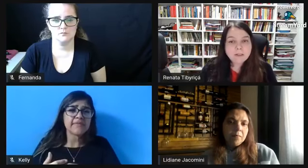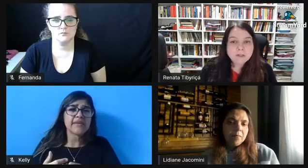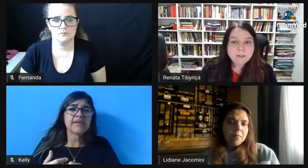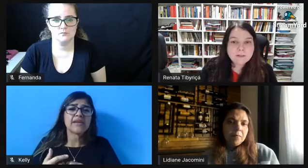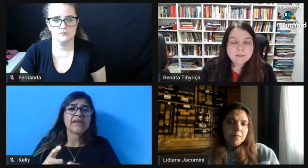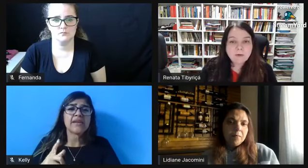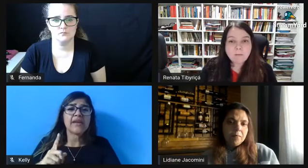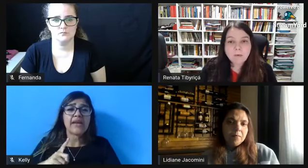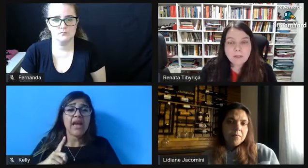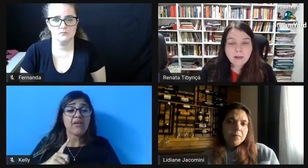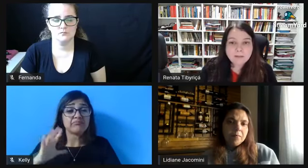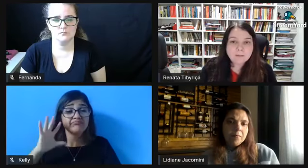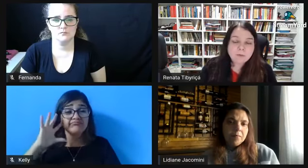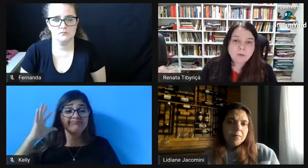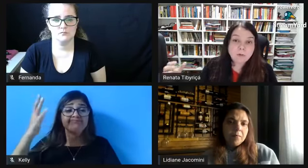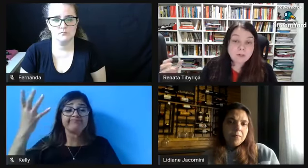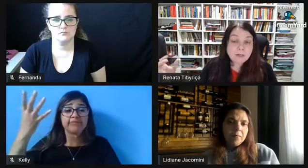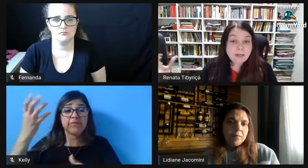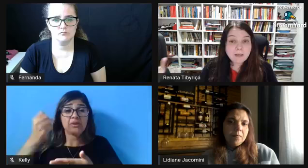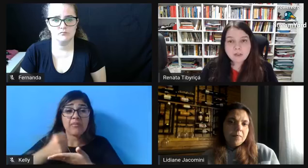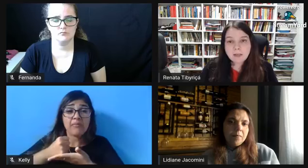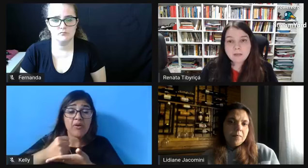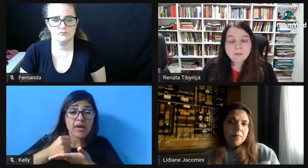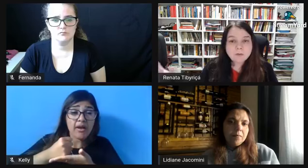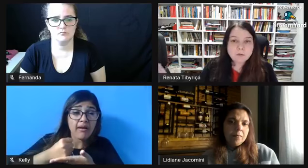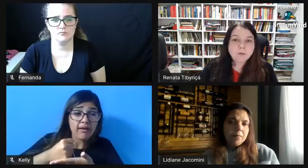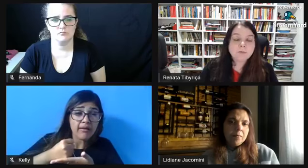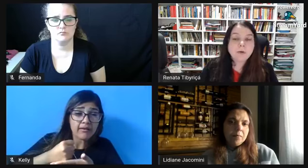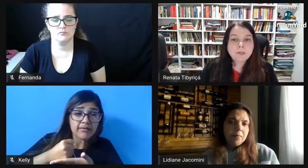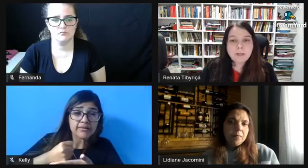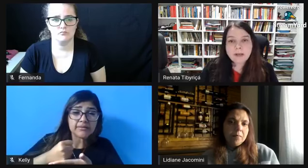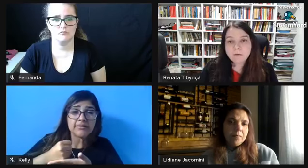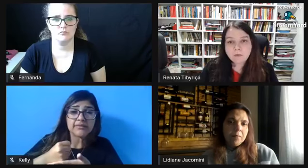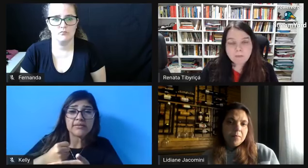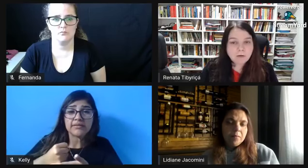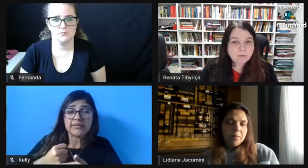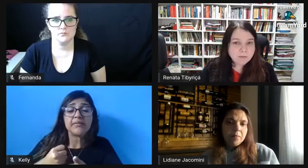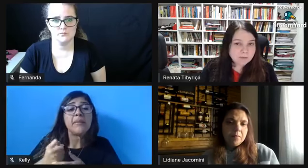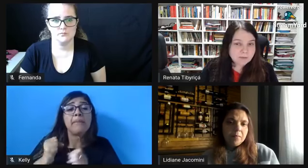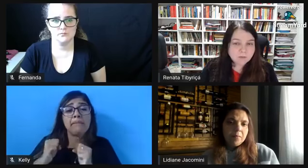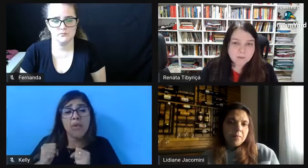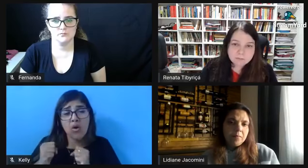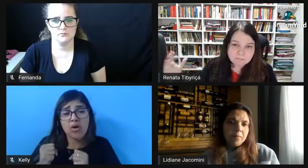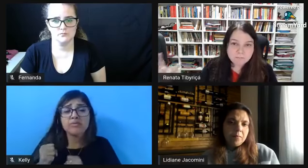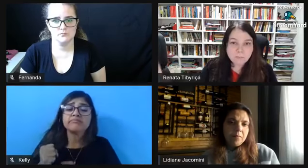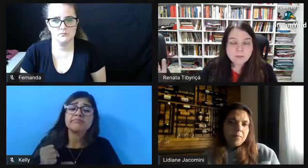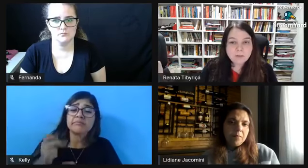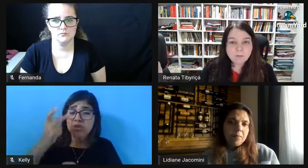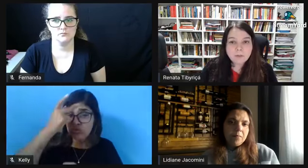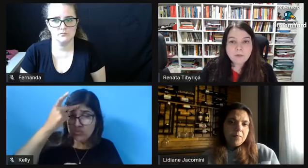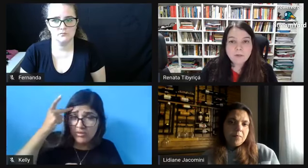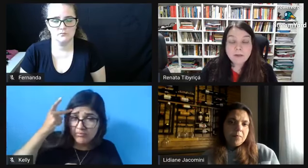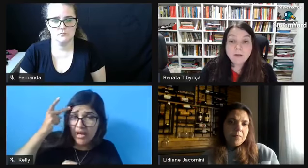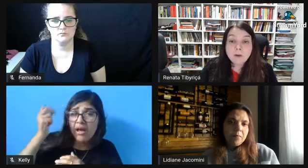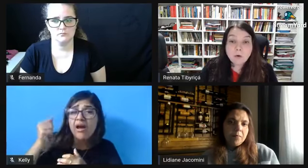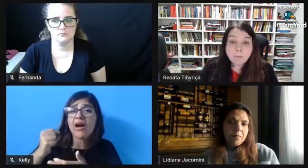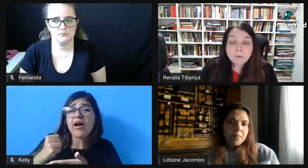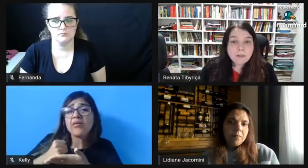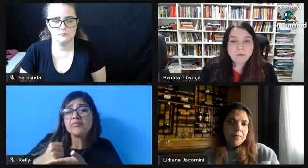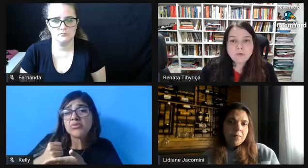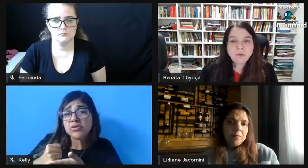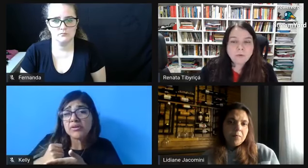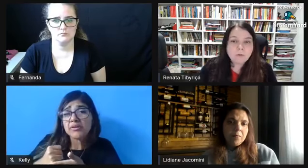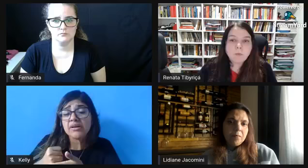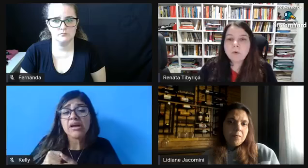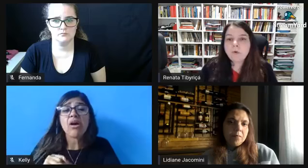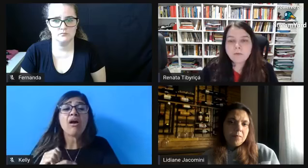de tomada de decisão apoiada, que só pode eleger duas pessoas para auxiliar a tomar algumas decisões, por exemplo, poderiam querer. Ou